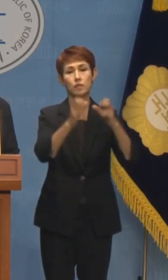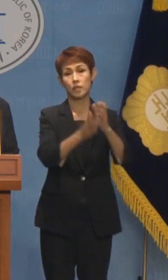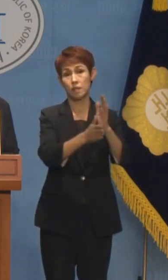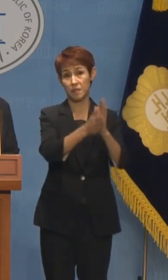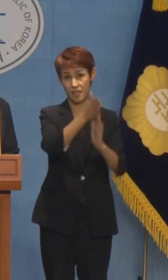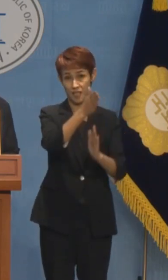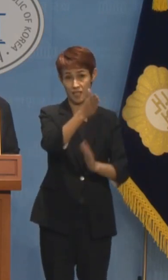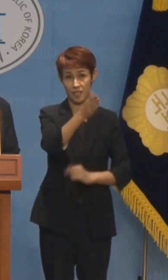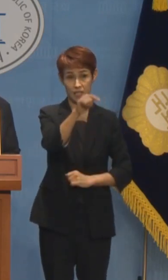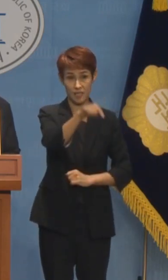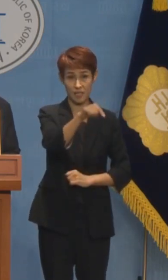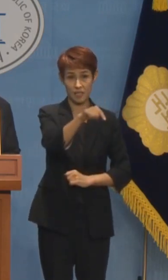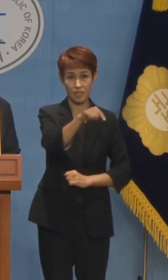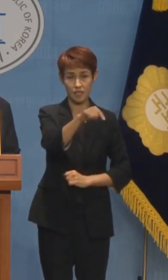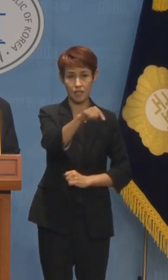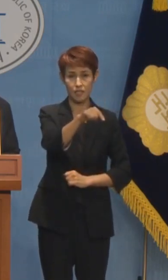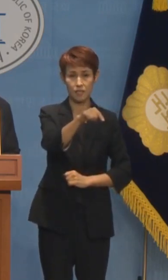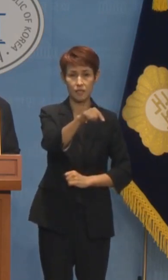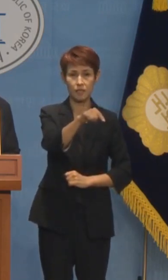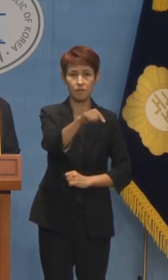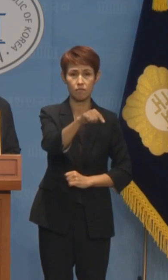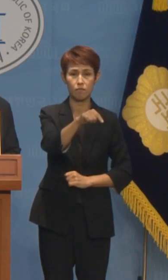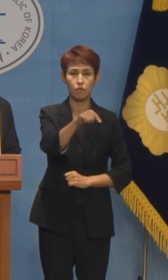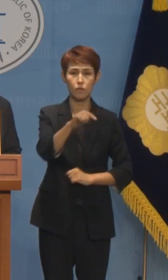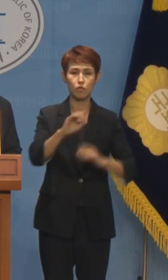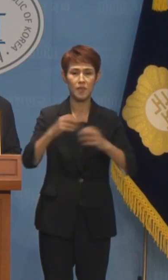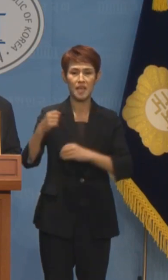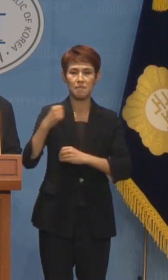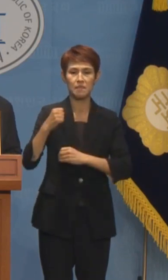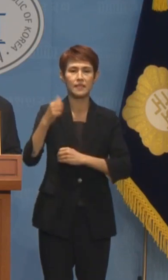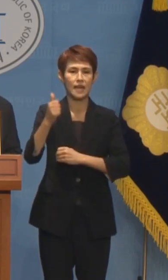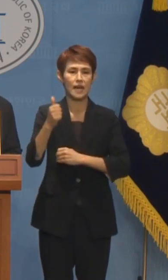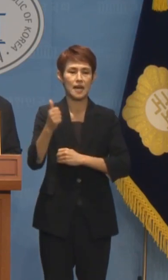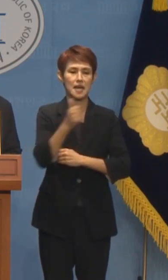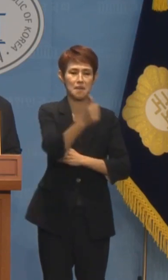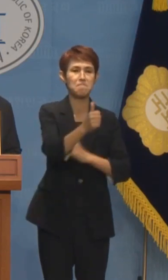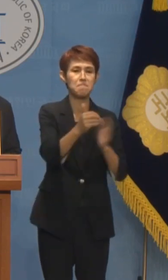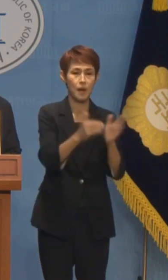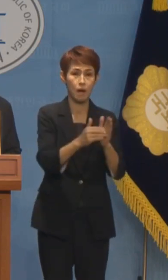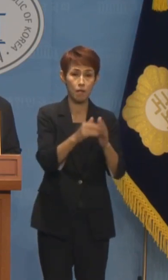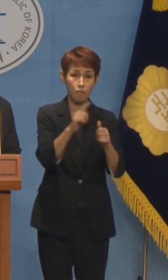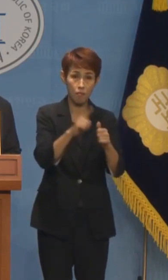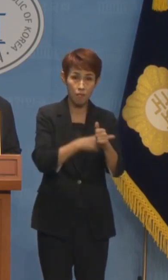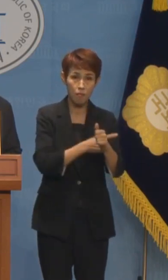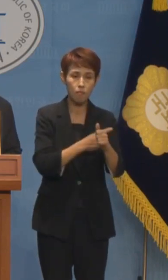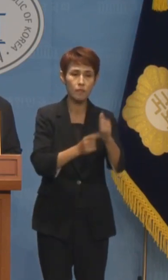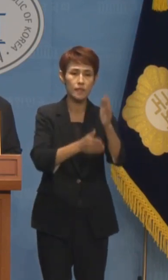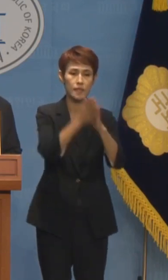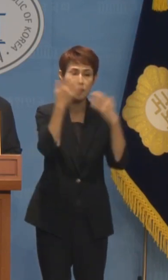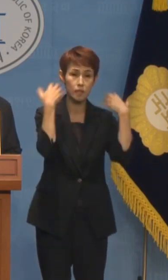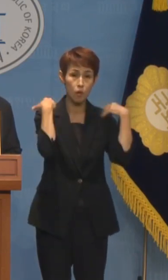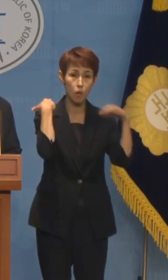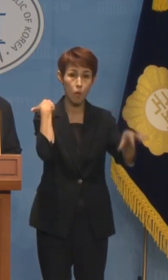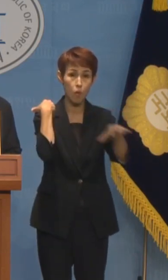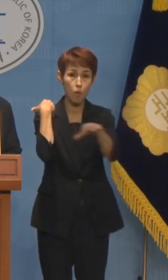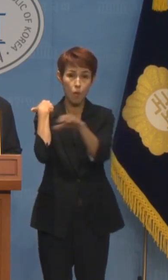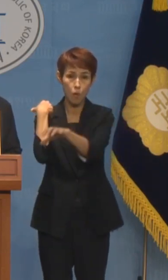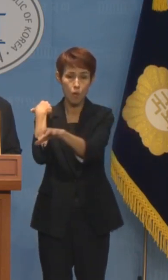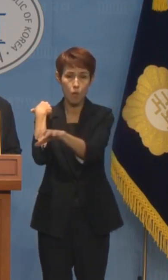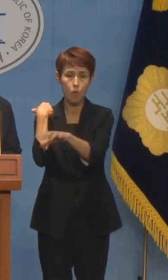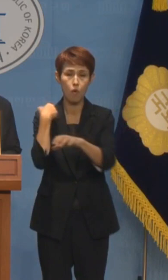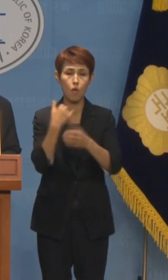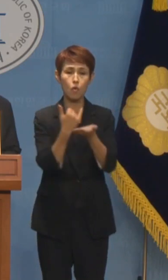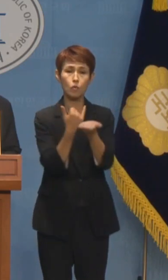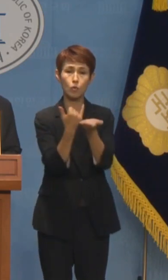국민의힘 소속 지자으로 바뀌면서 시청 러비와 구청 세타 등의 청사 5곳에서 보여